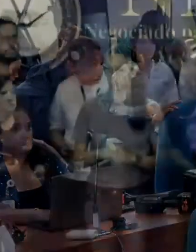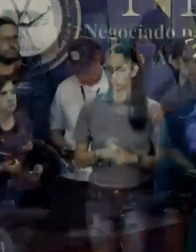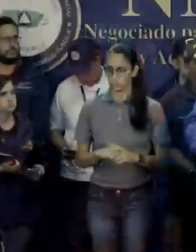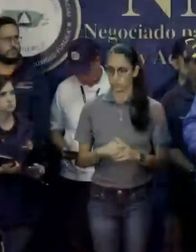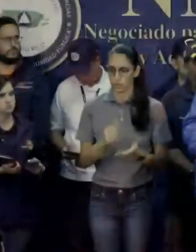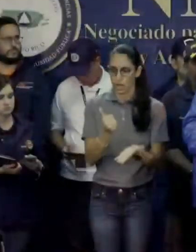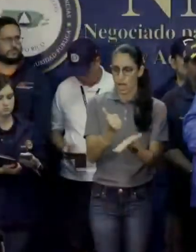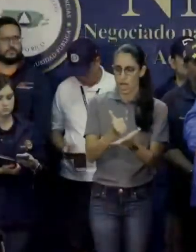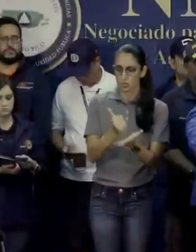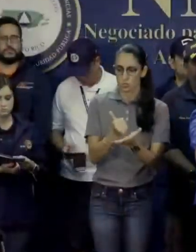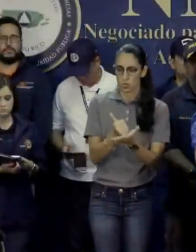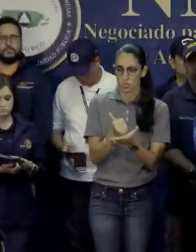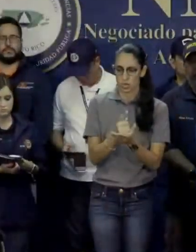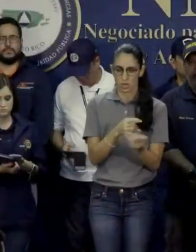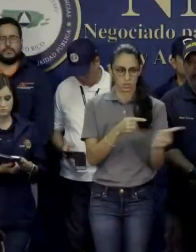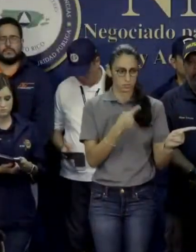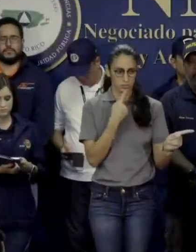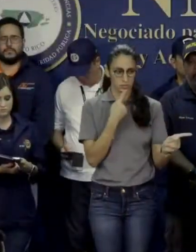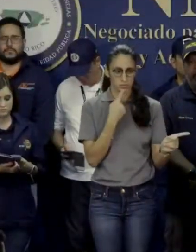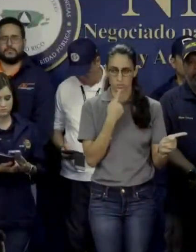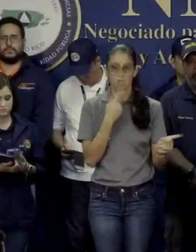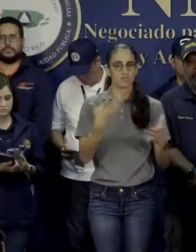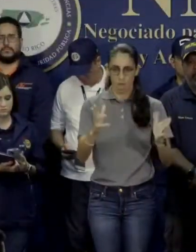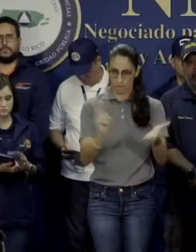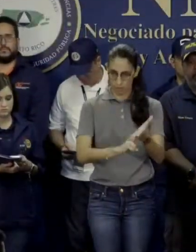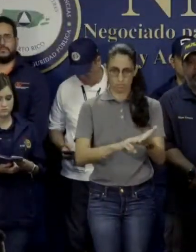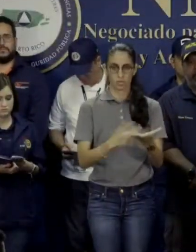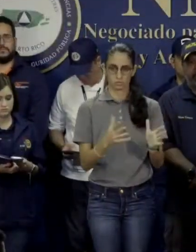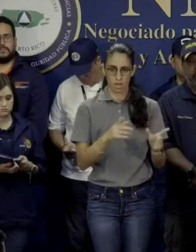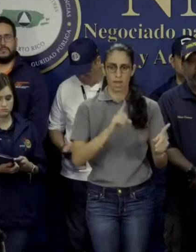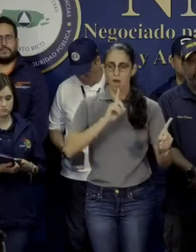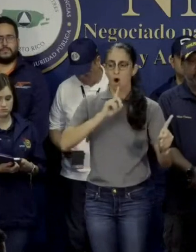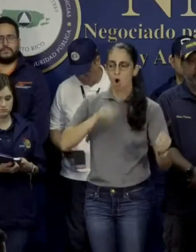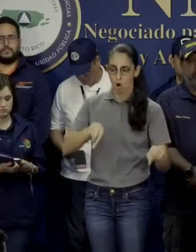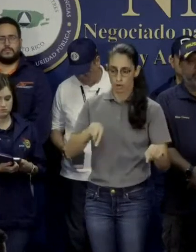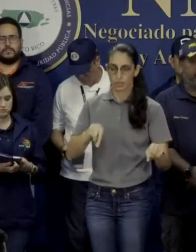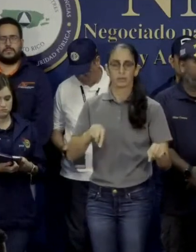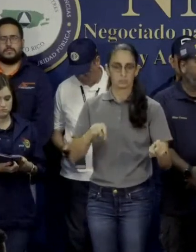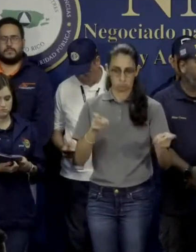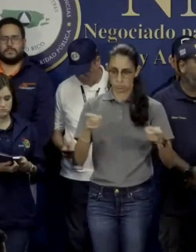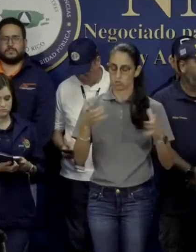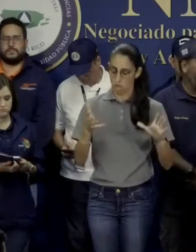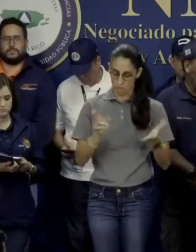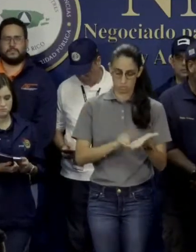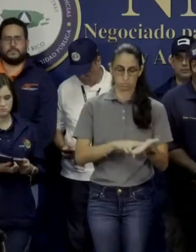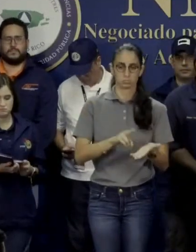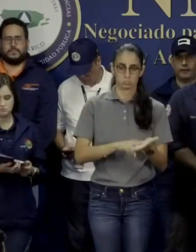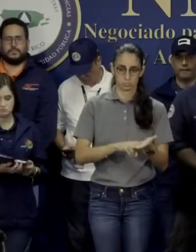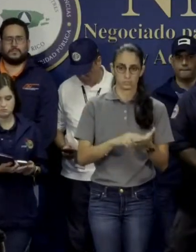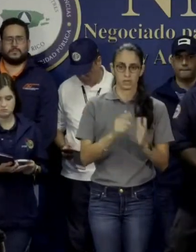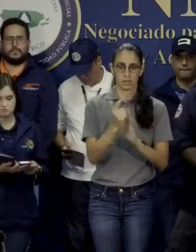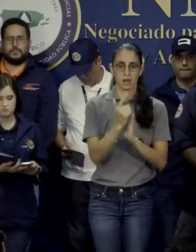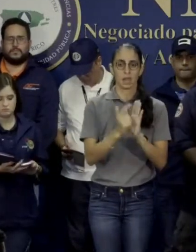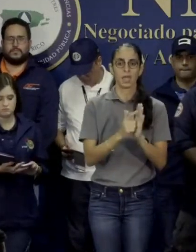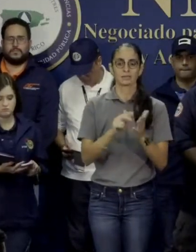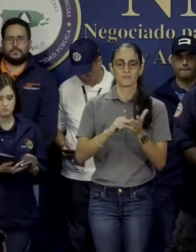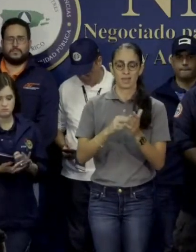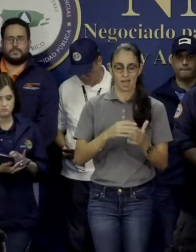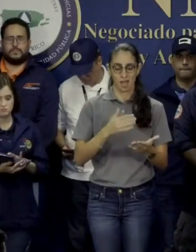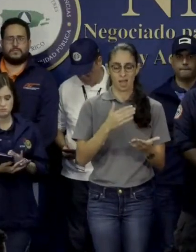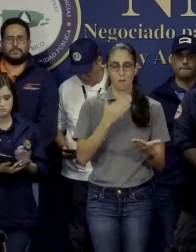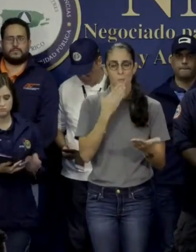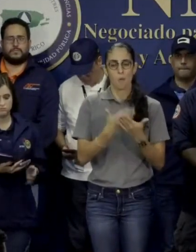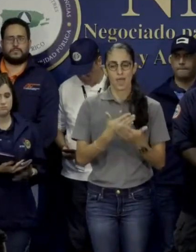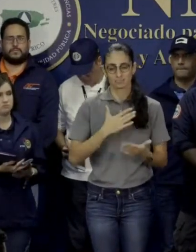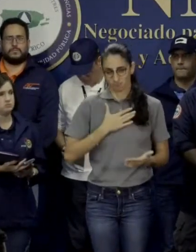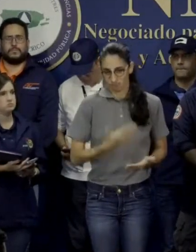gobernador la firmé. Ah, ya está. Ya está firmado. Eso es una orden ejecutiva que activa las disposiciones de la ley del buen samaritano. Y es básicamente